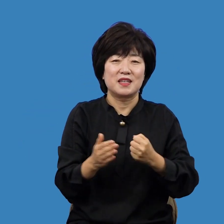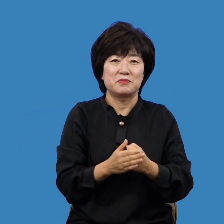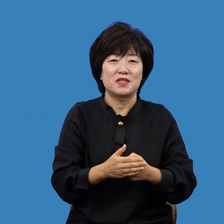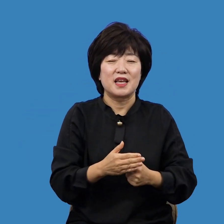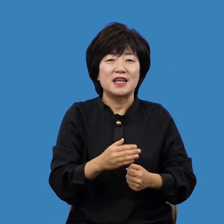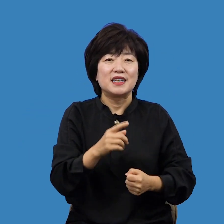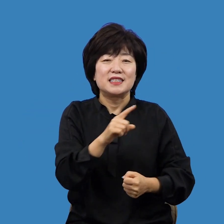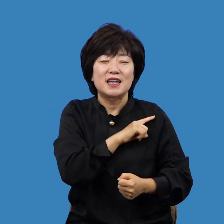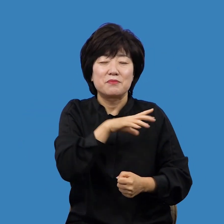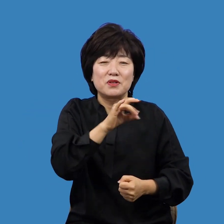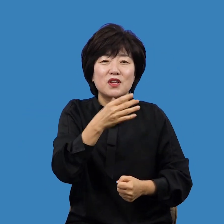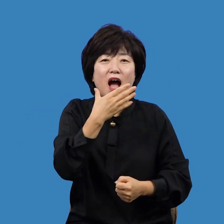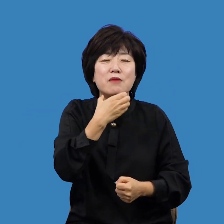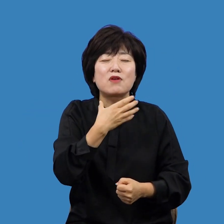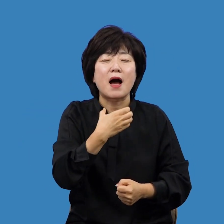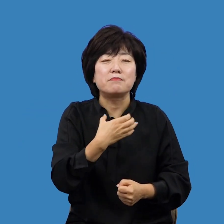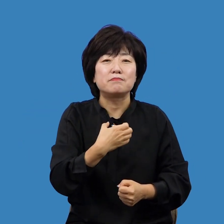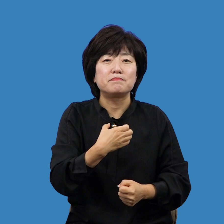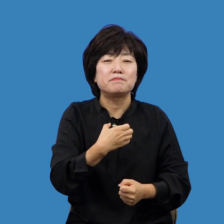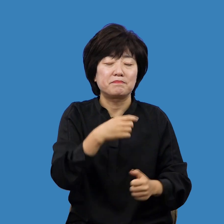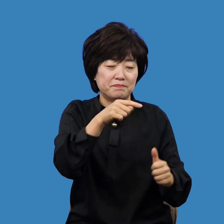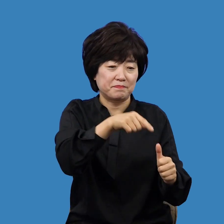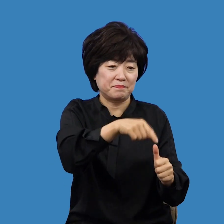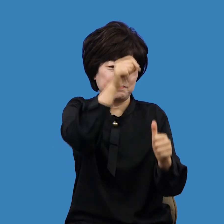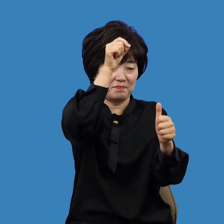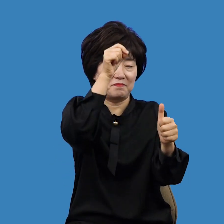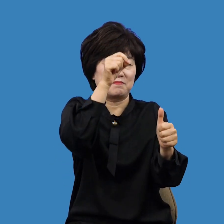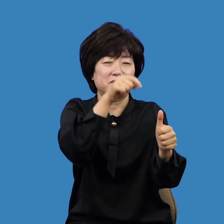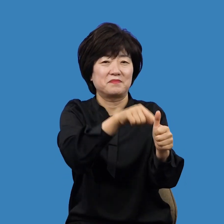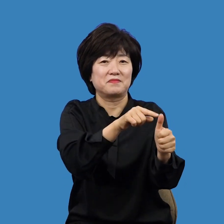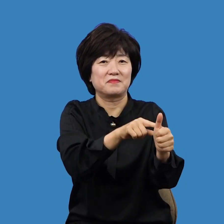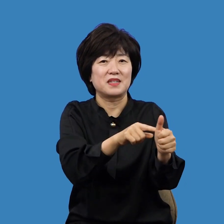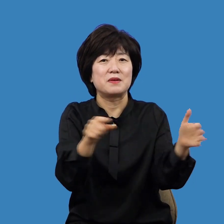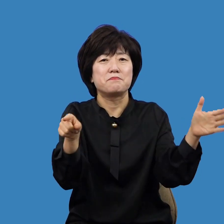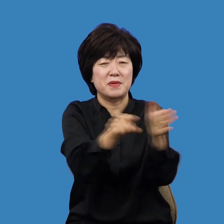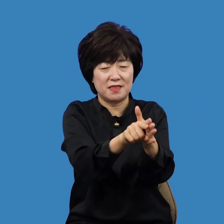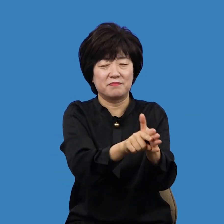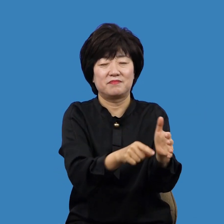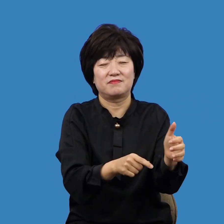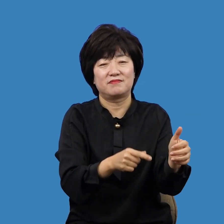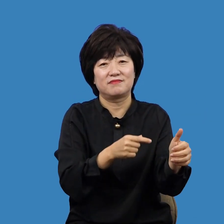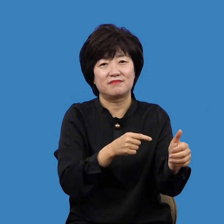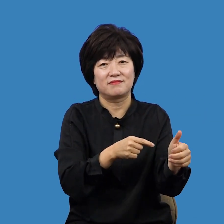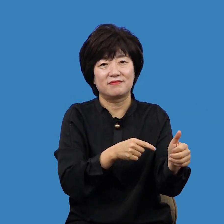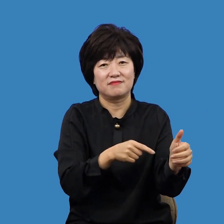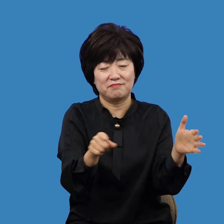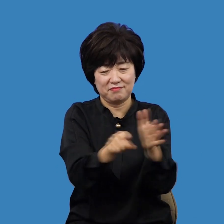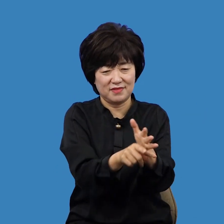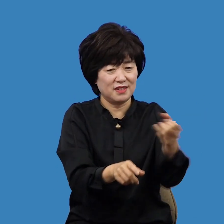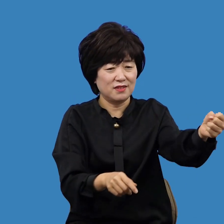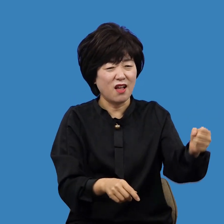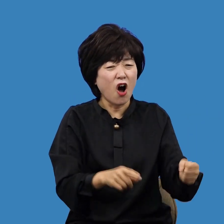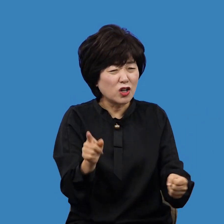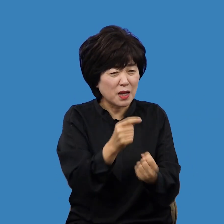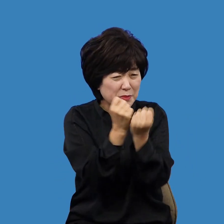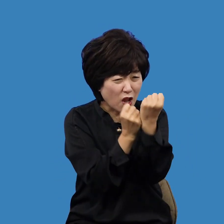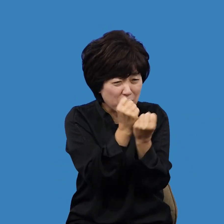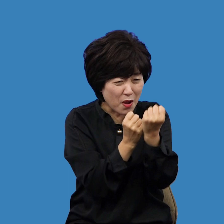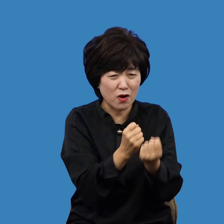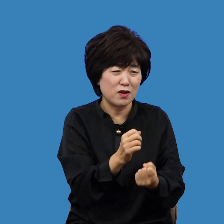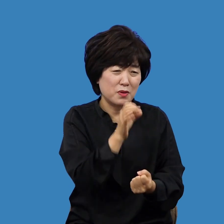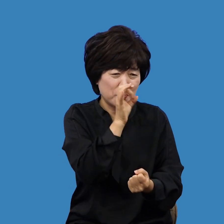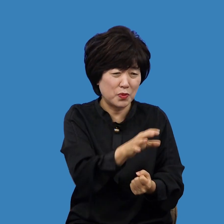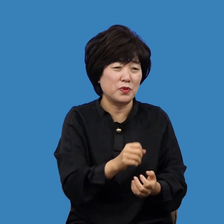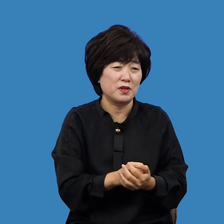가장 먼저 선택하시면서 제일 먼저 요구하신 게 뭐냐면 믿음이야. 왜? 어차피 이해하고 설명할 수 없기 때문에 믿는